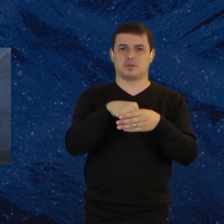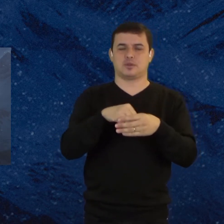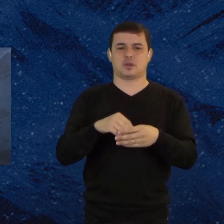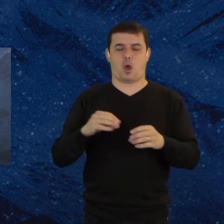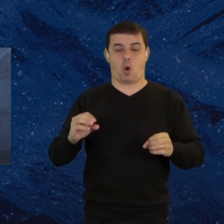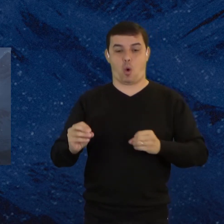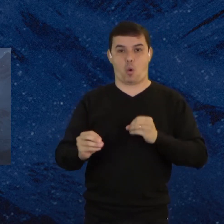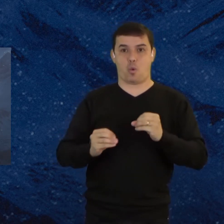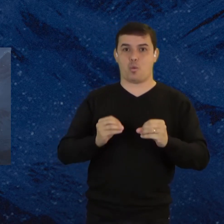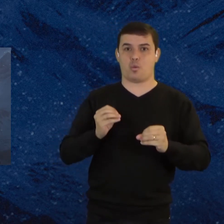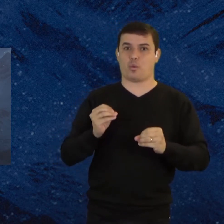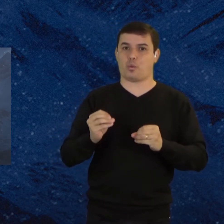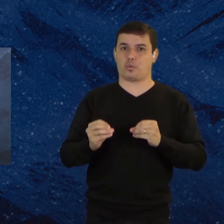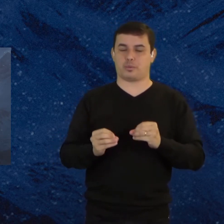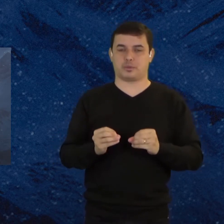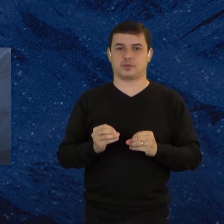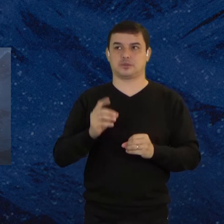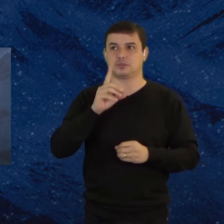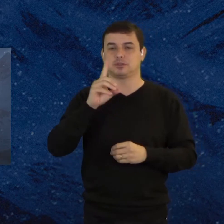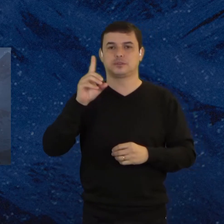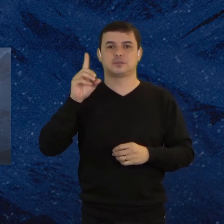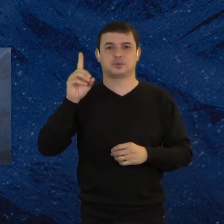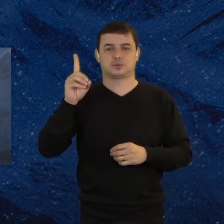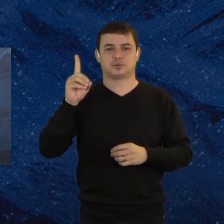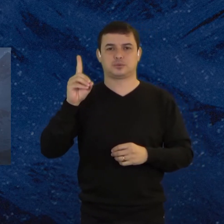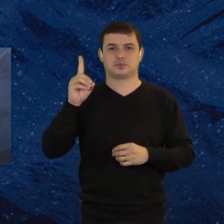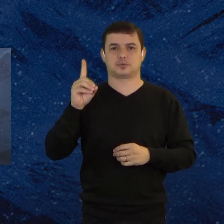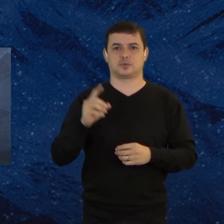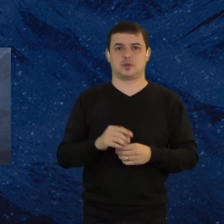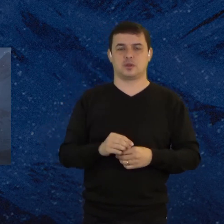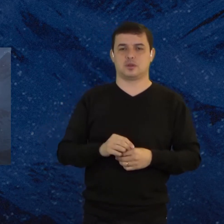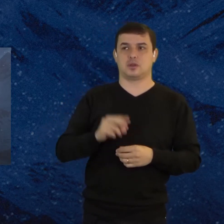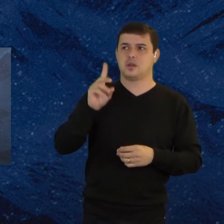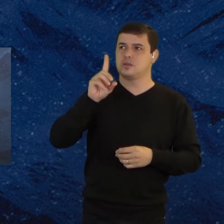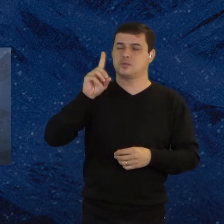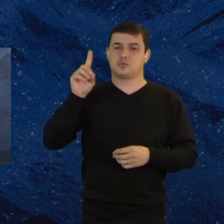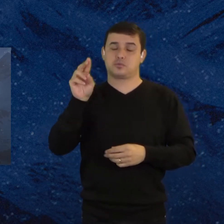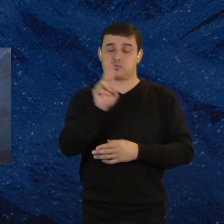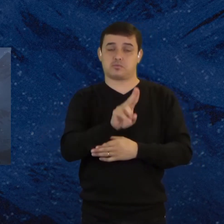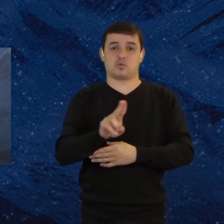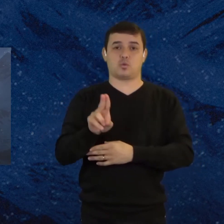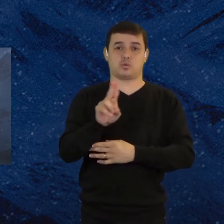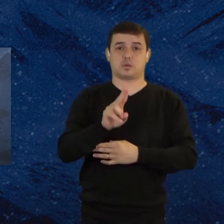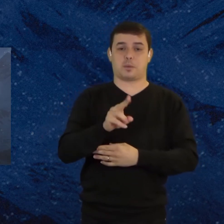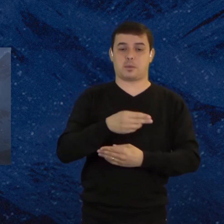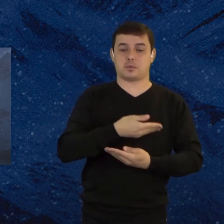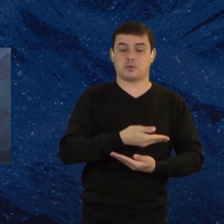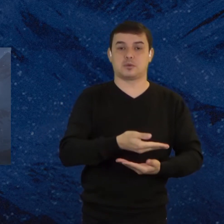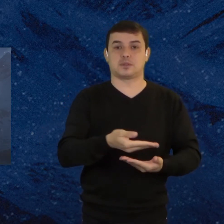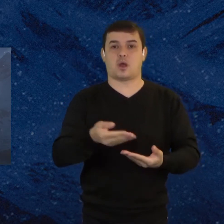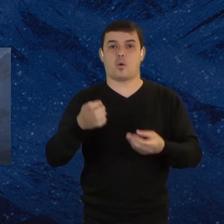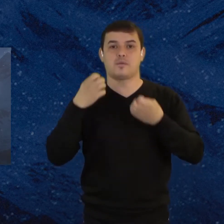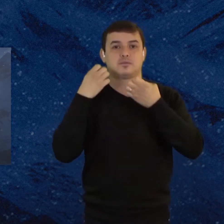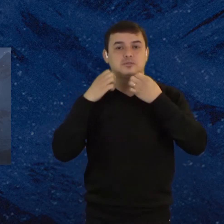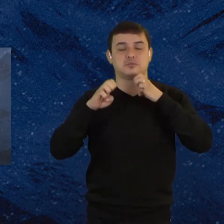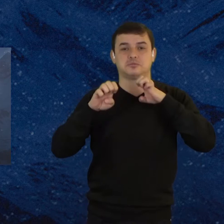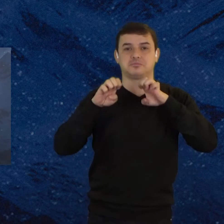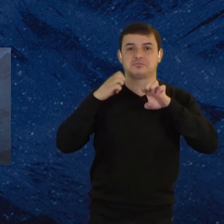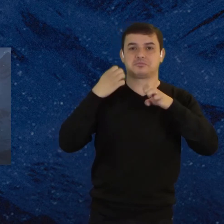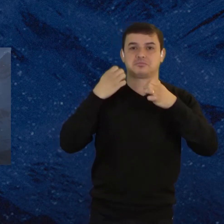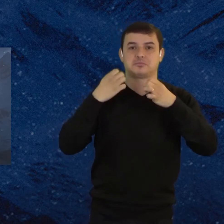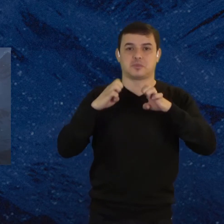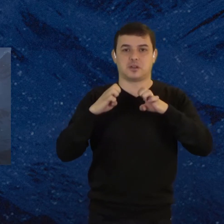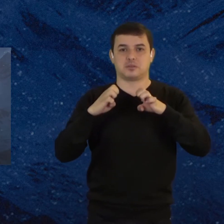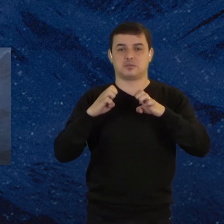que o Senhor nos deu, que são meios para alcançar muitas e muitas pessoas